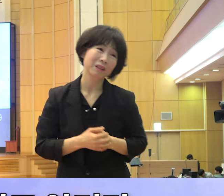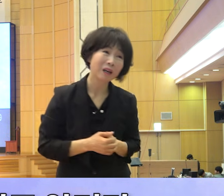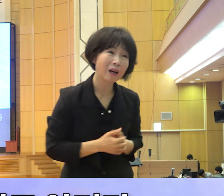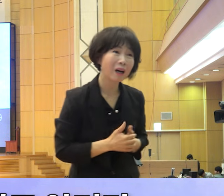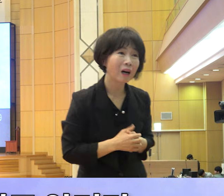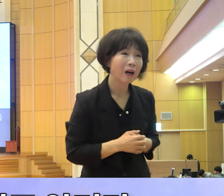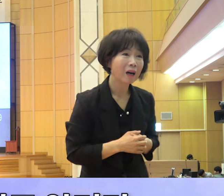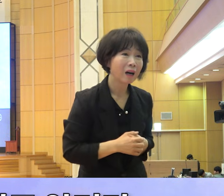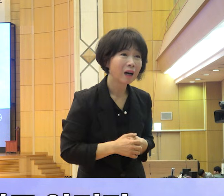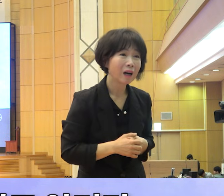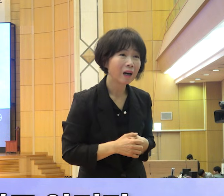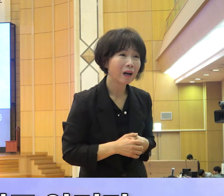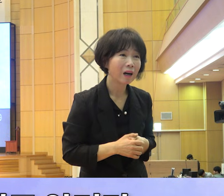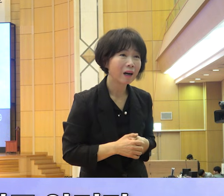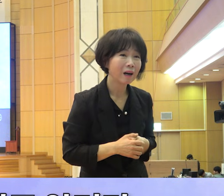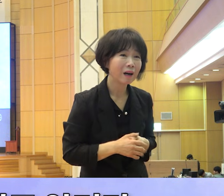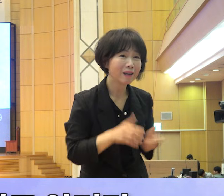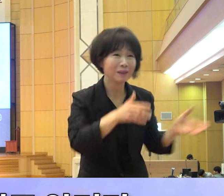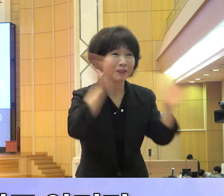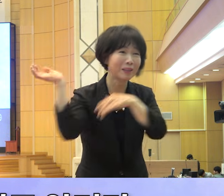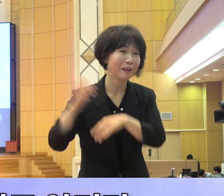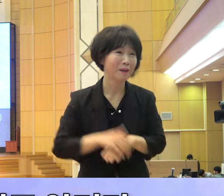마태복음 15장 22절로 가볼까요?